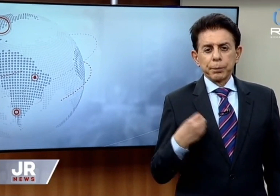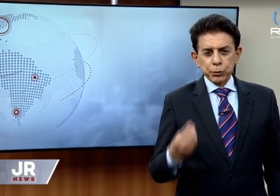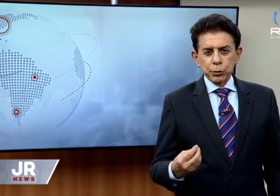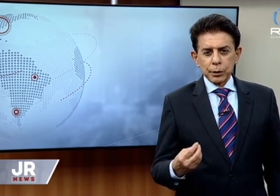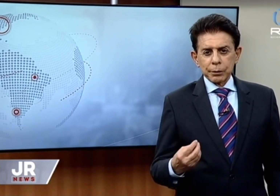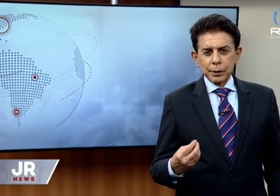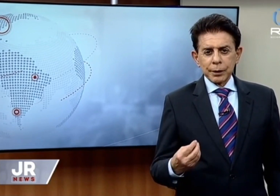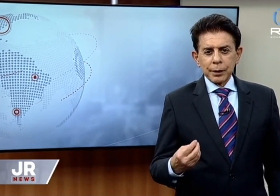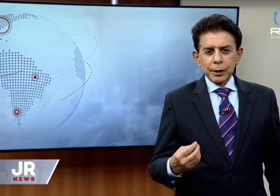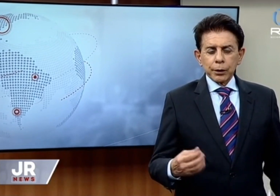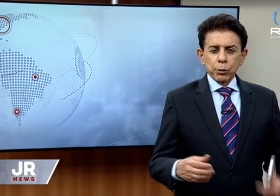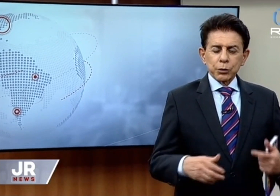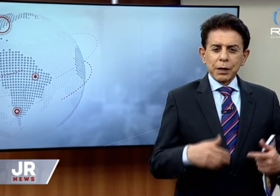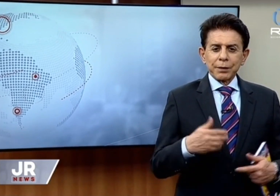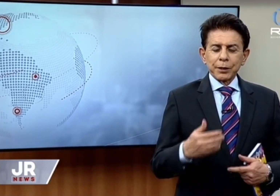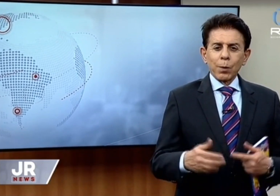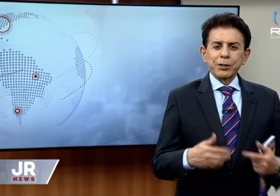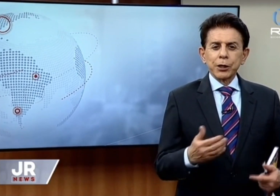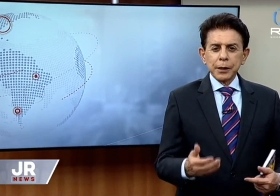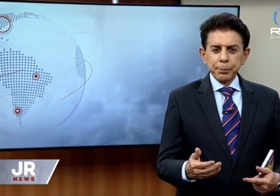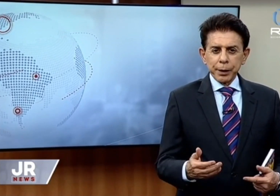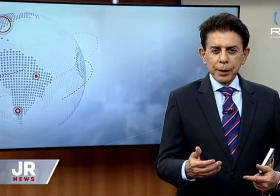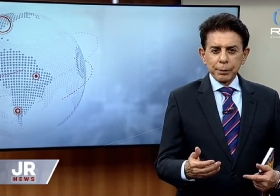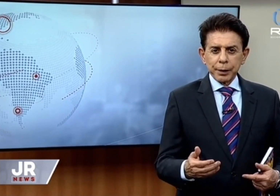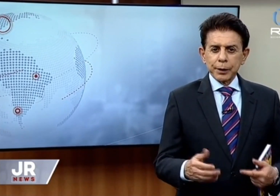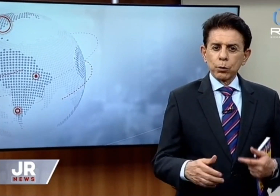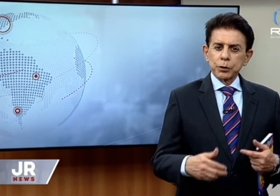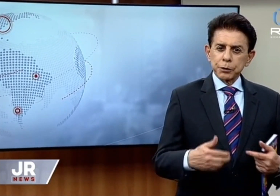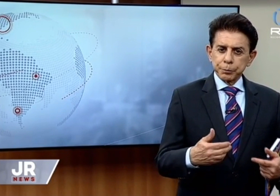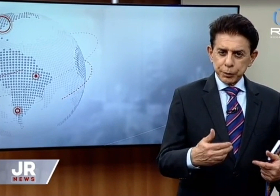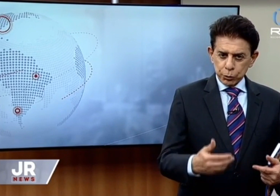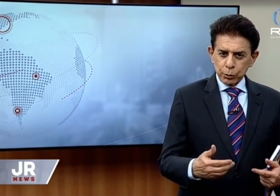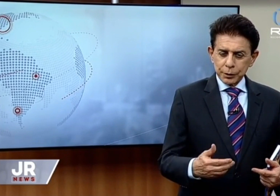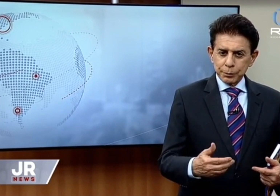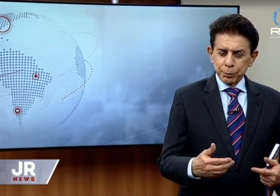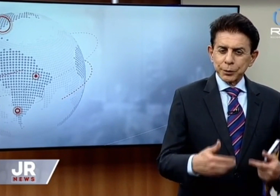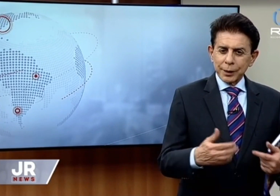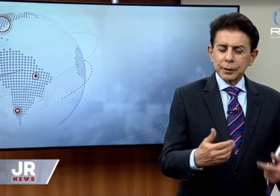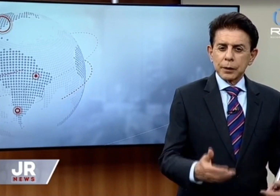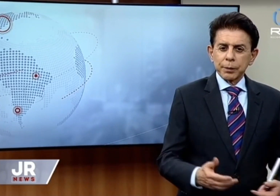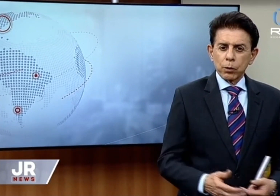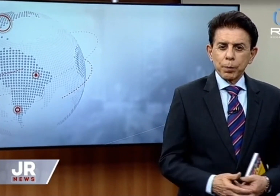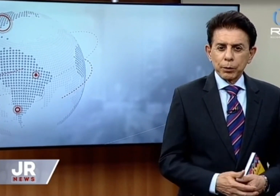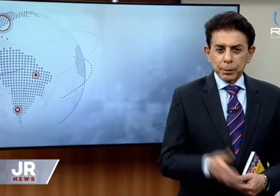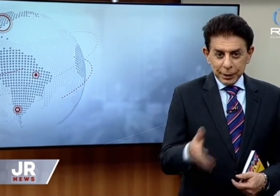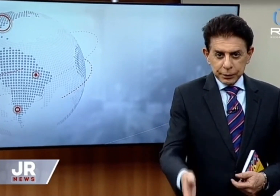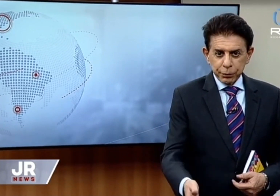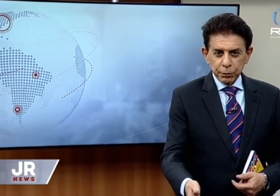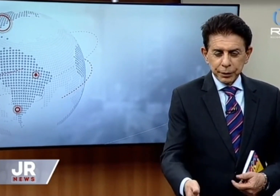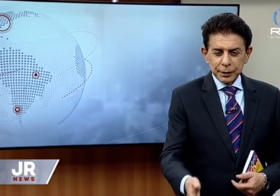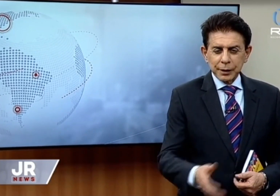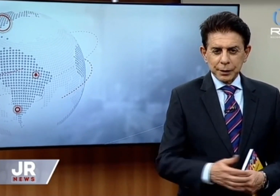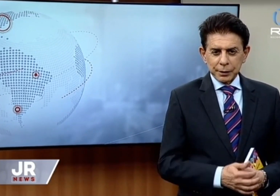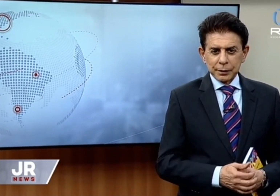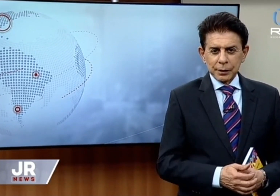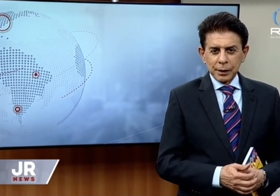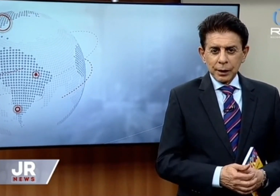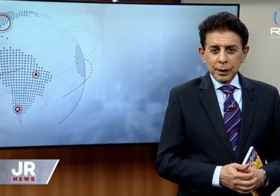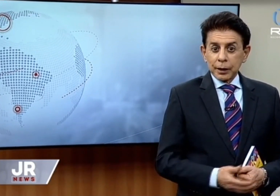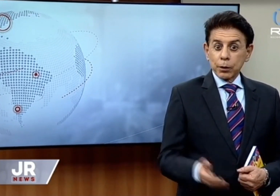uma pessoa, não é, que usava a linguagem Libra para que outras pessoas pudessem também acompanhar o debate que foram feitas aqui.